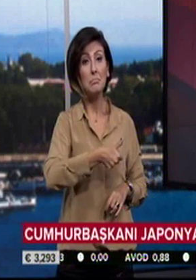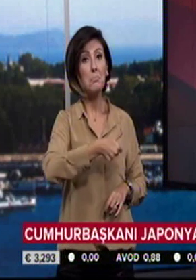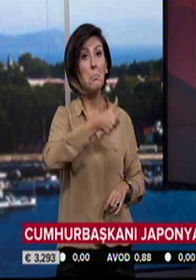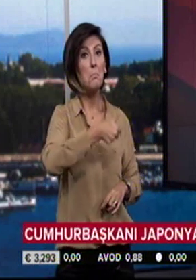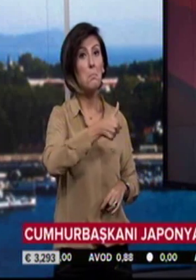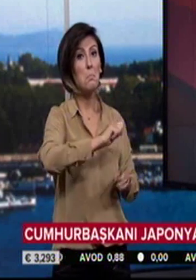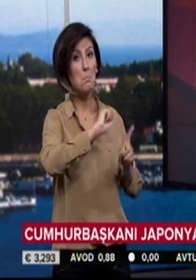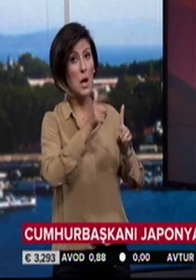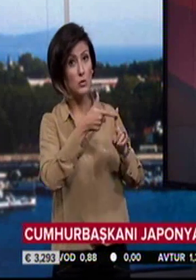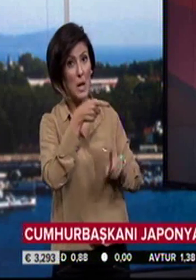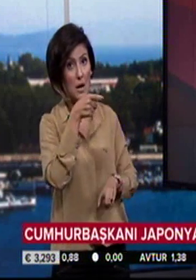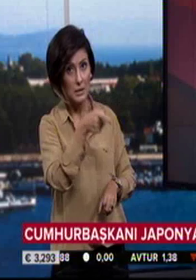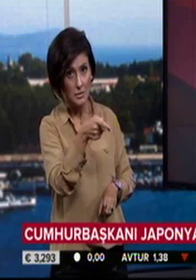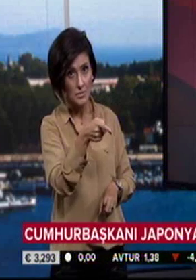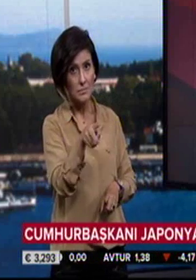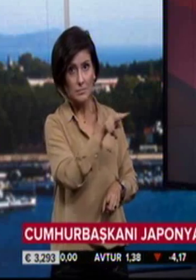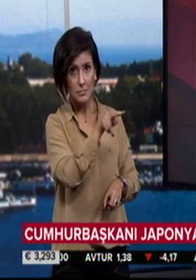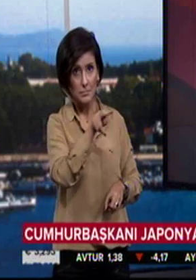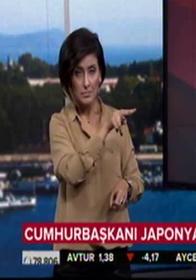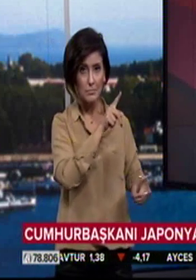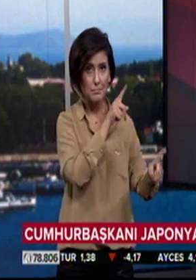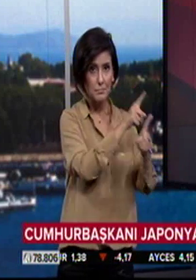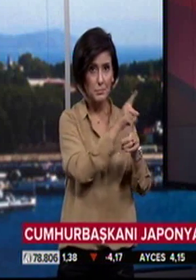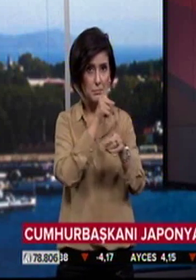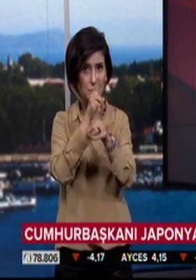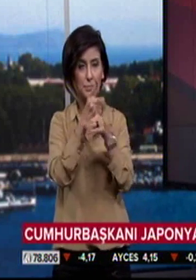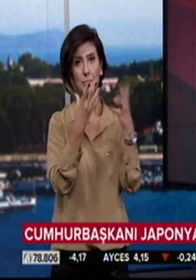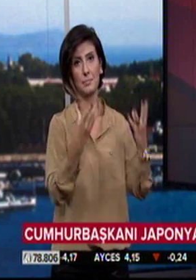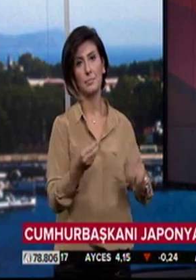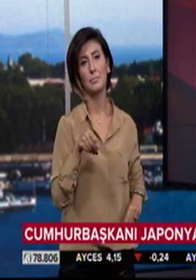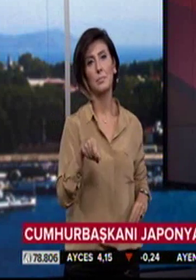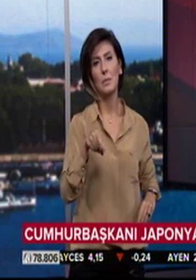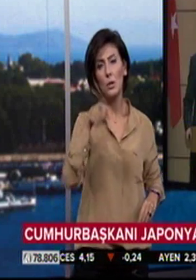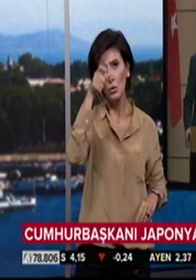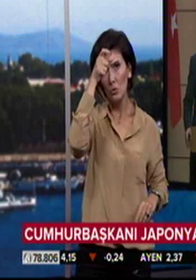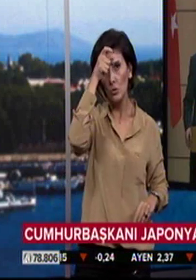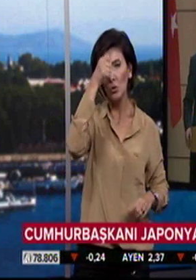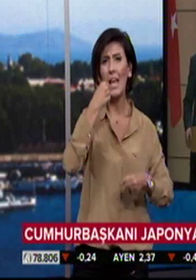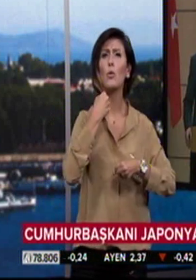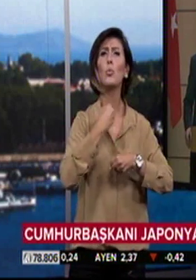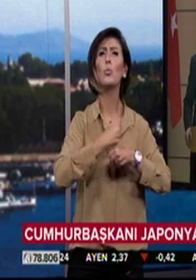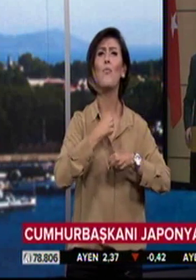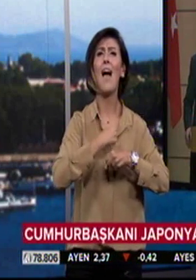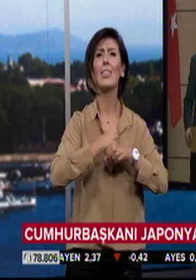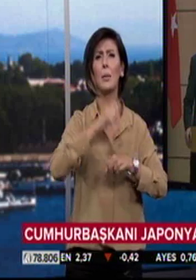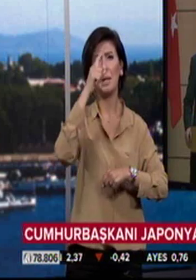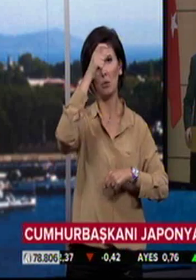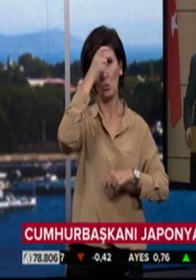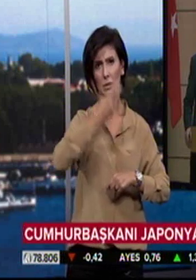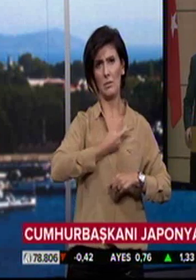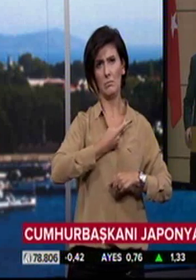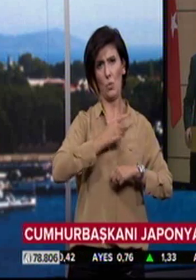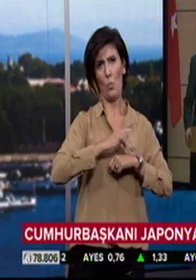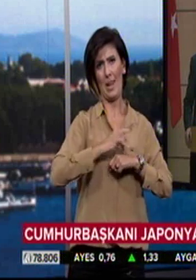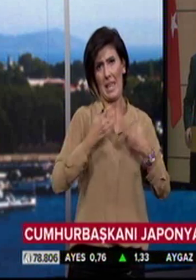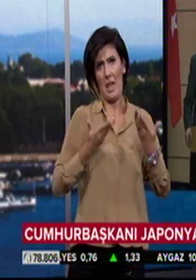Akihito ve Başbakan Shinzo Abe ile bir araya geldi. Türkiye'nin güvenli bir ülke olduğunu